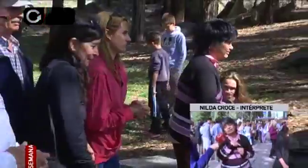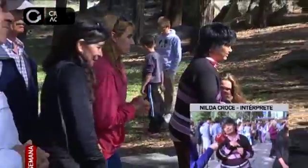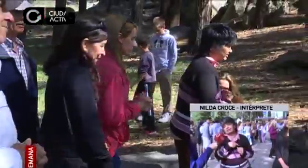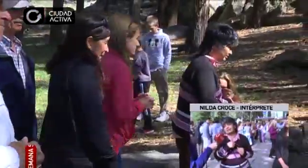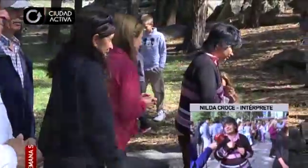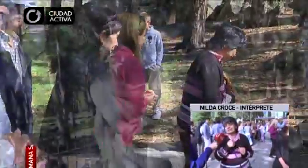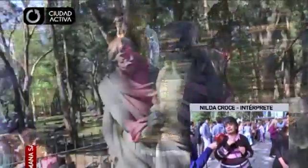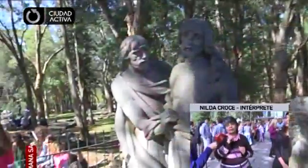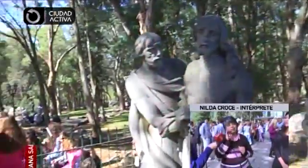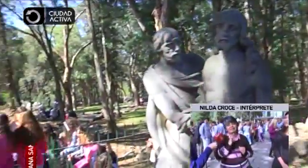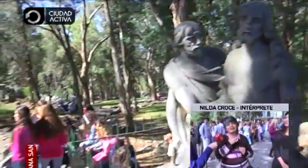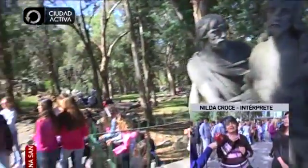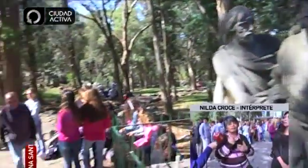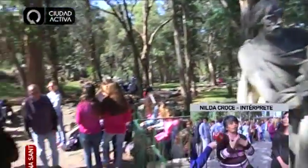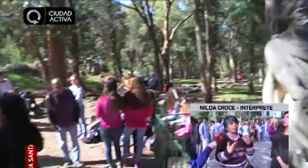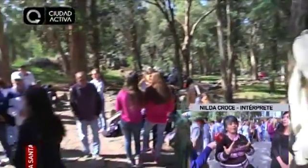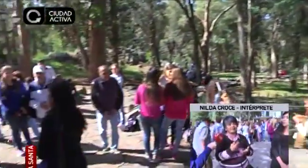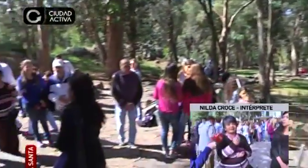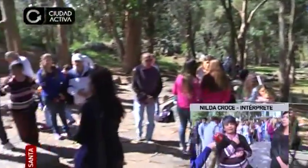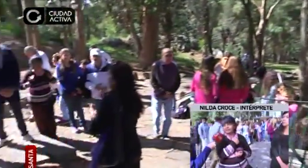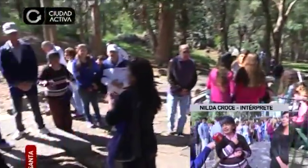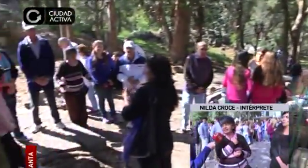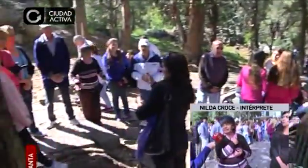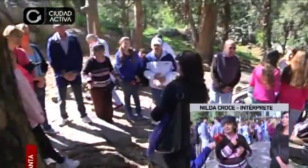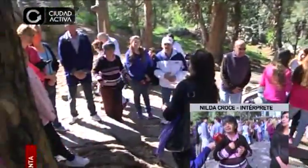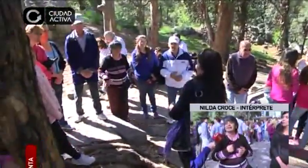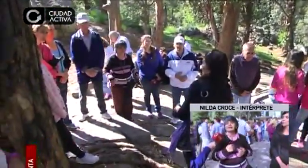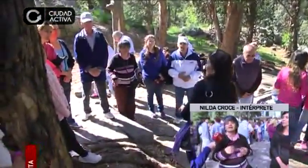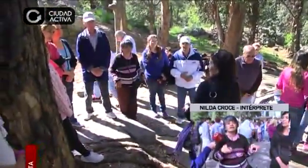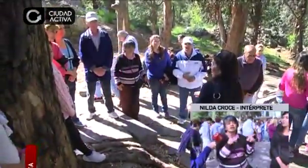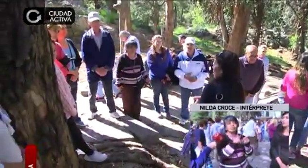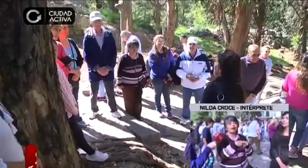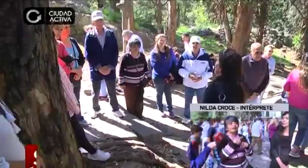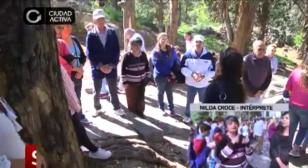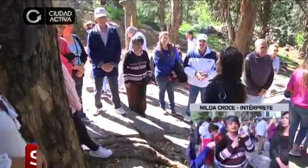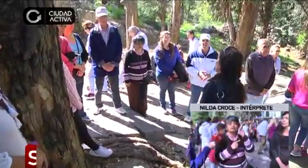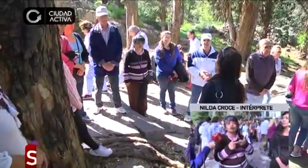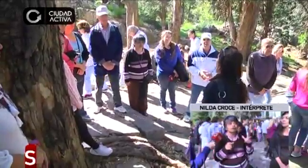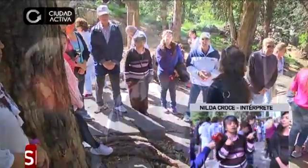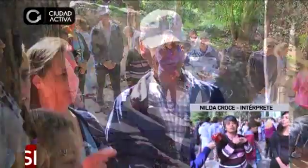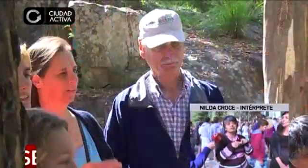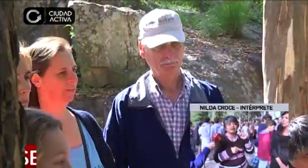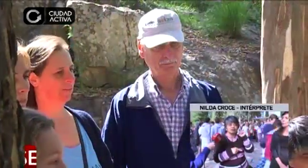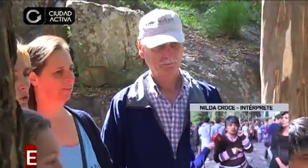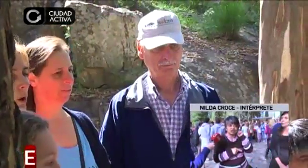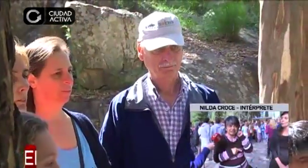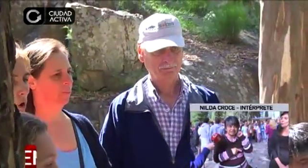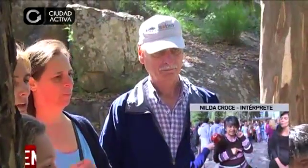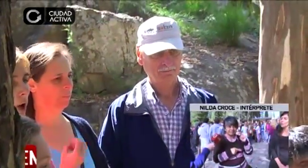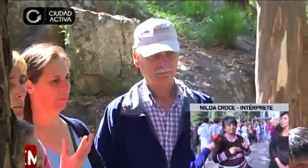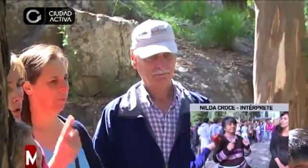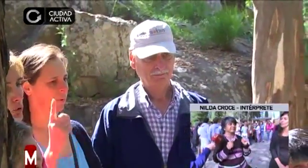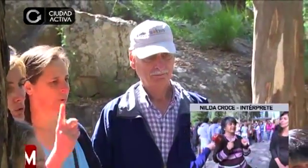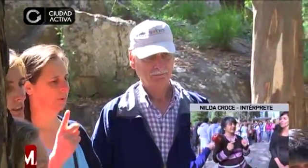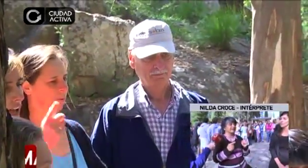Nosotros solamente queremos compartir la fe, igual sordos que los